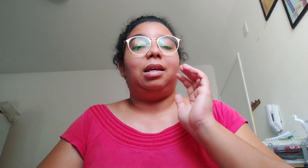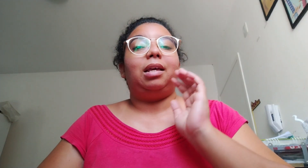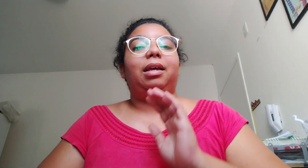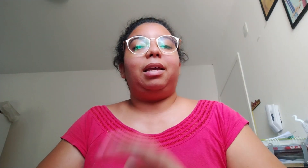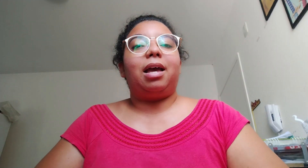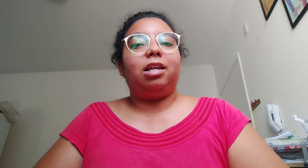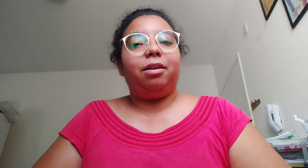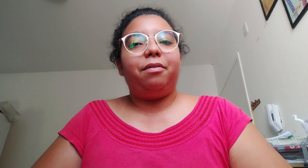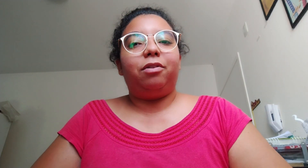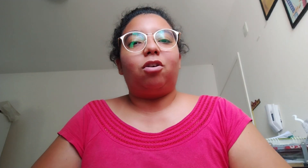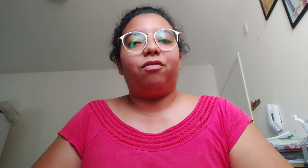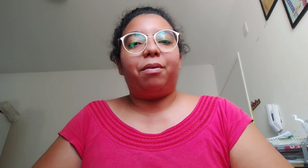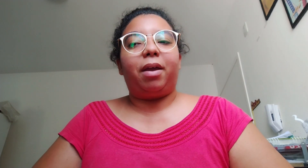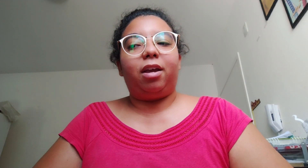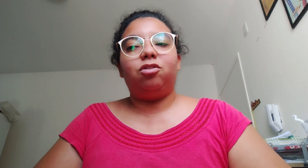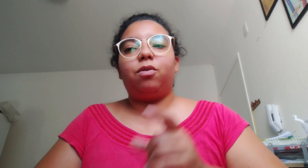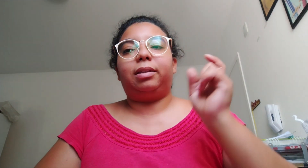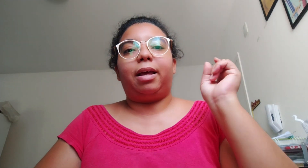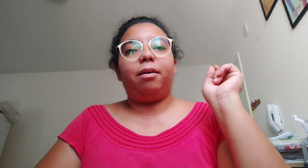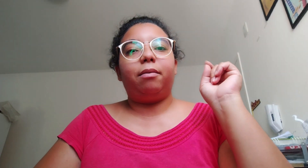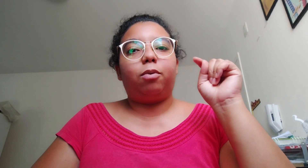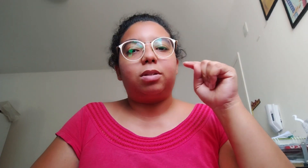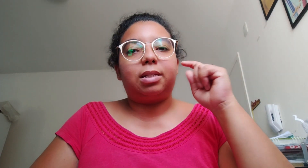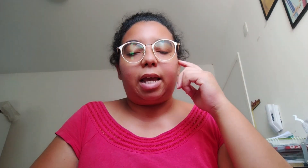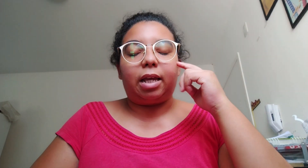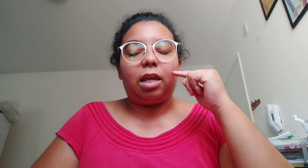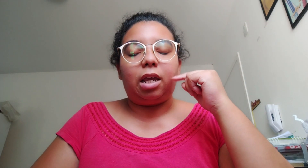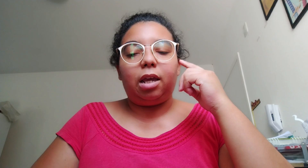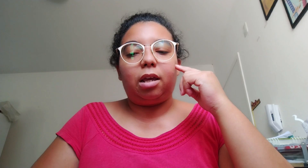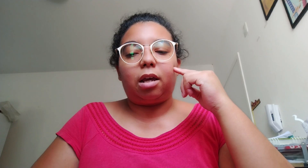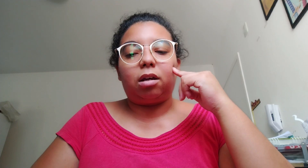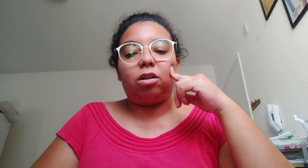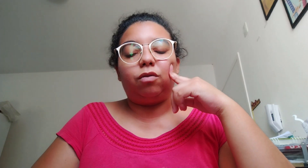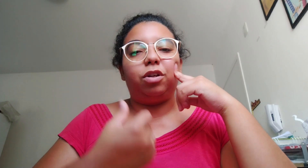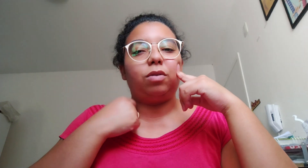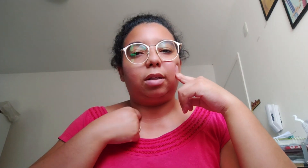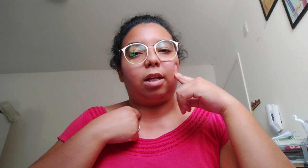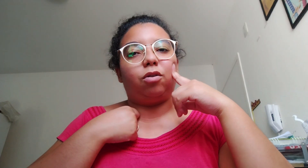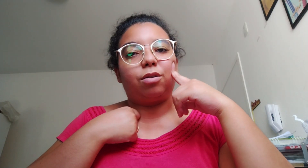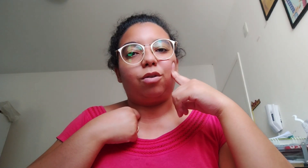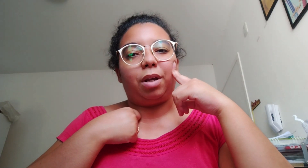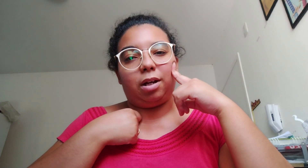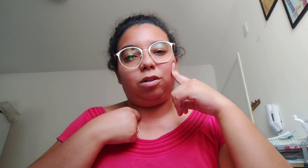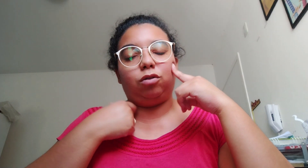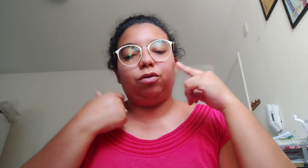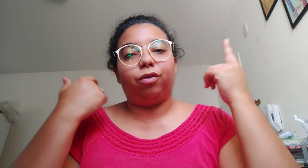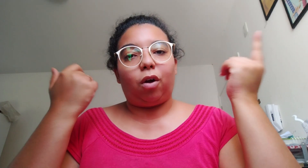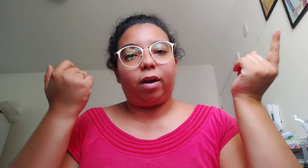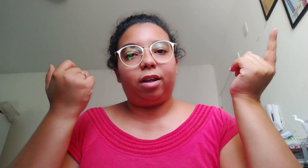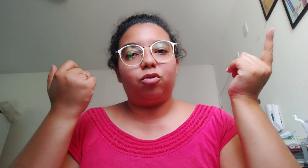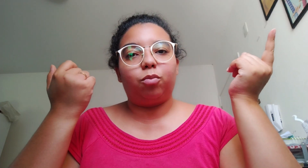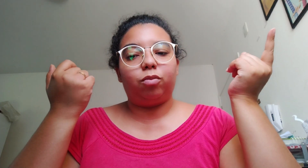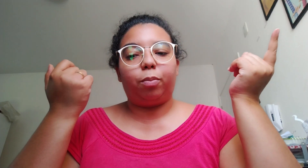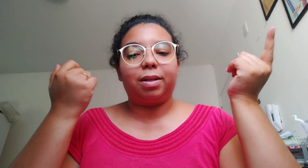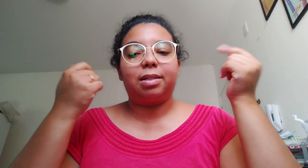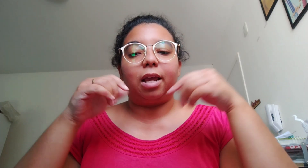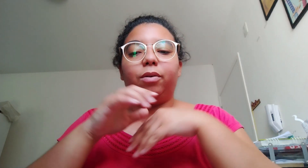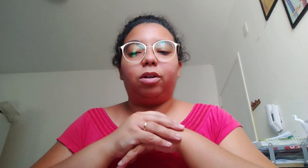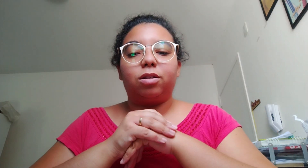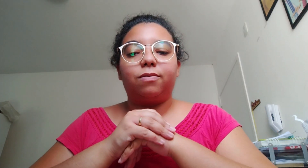E aí, novamente, eu até postei aqui no vídeo anterior, se eu não me engano, do vlog do passeio que nós